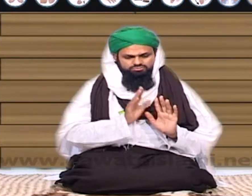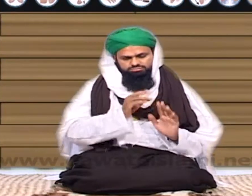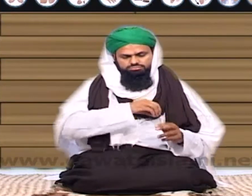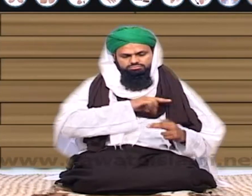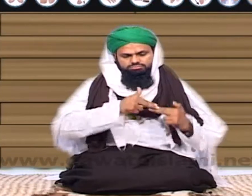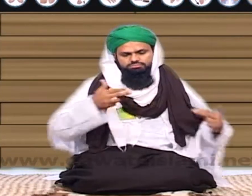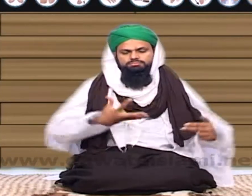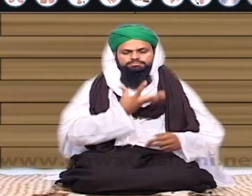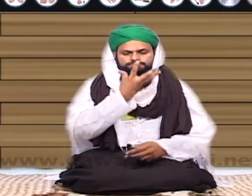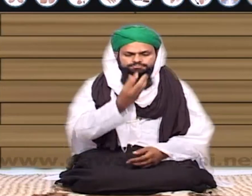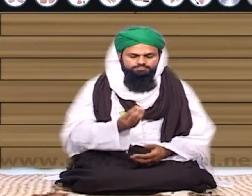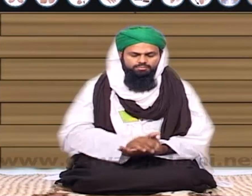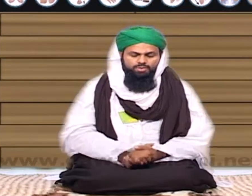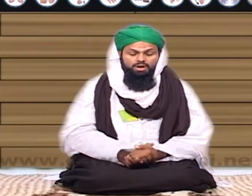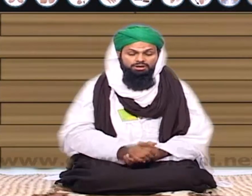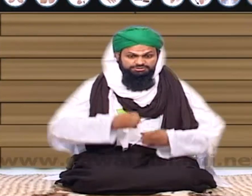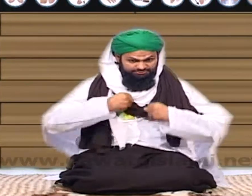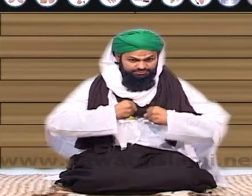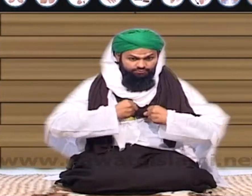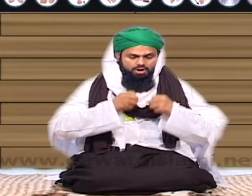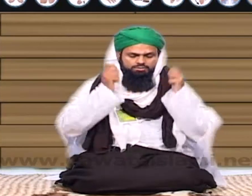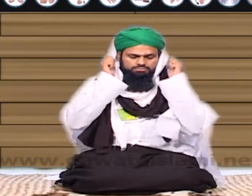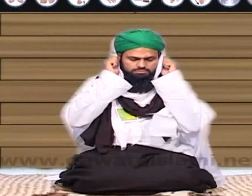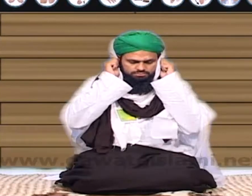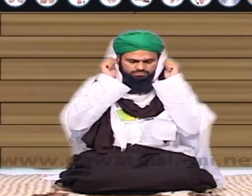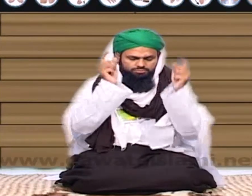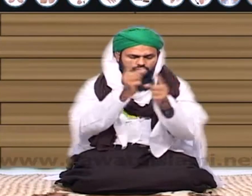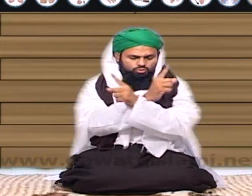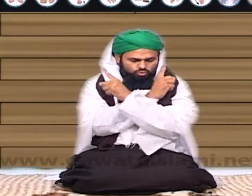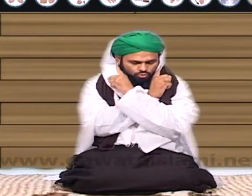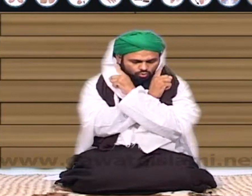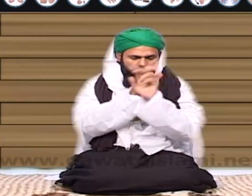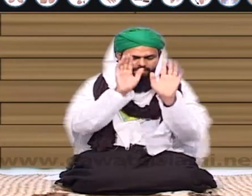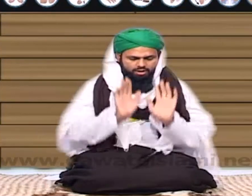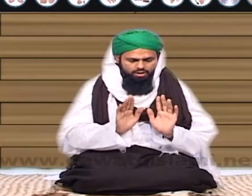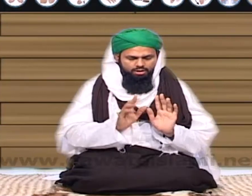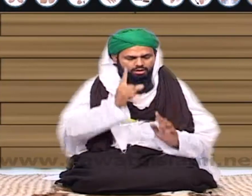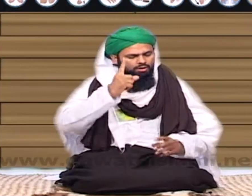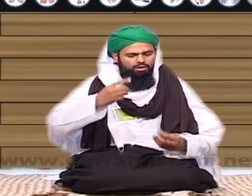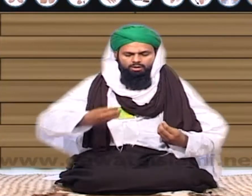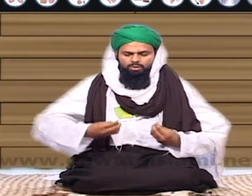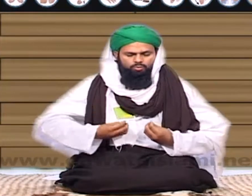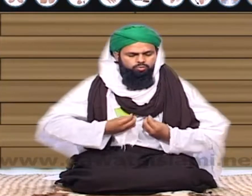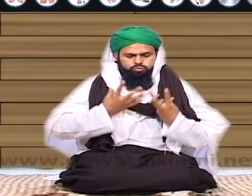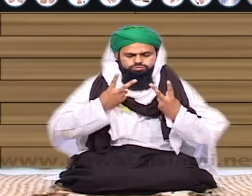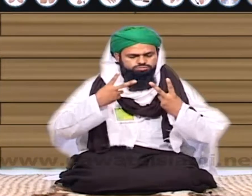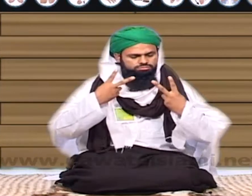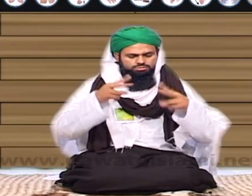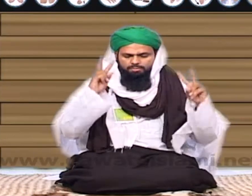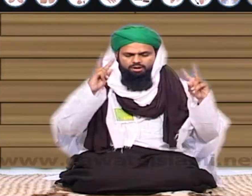جوانی توبہ کردن شیوائے پیغمبر۔ واقعی جوان جو توبہ کرنے والا ہوتا ہے اس کا